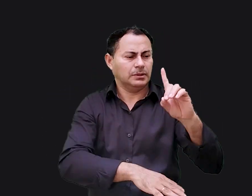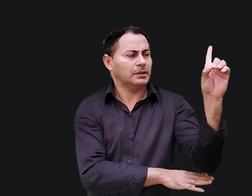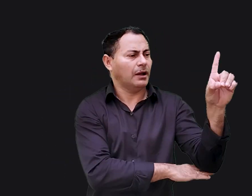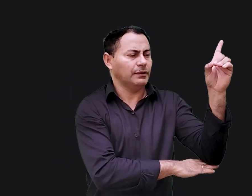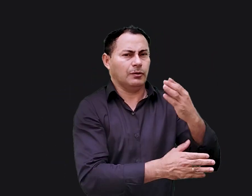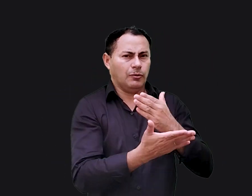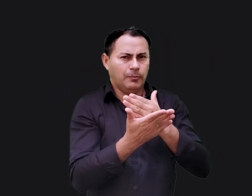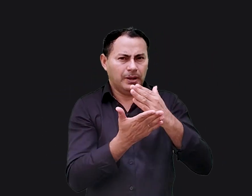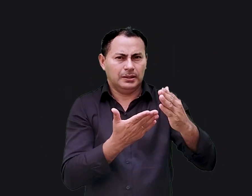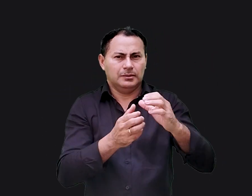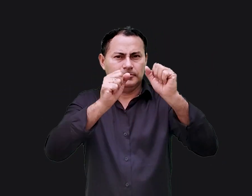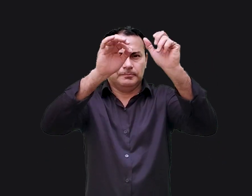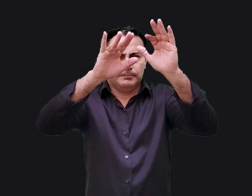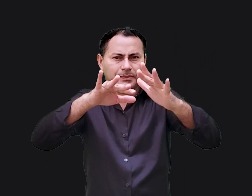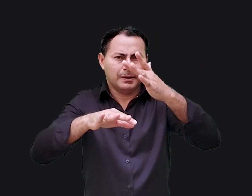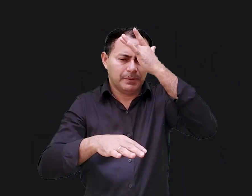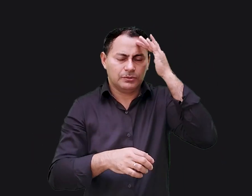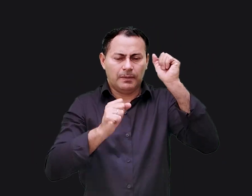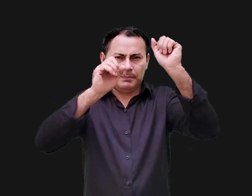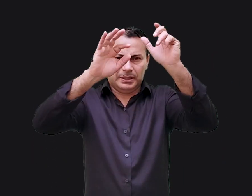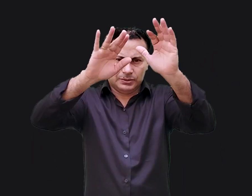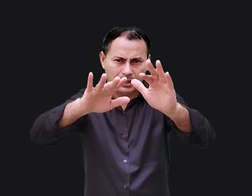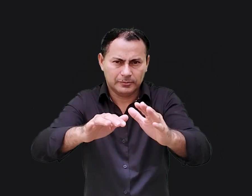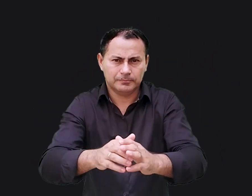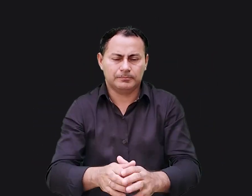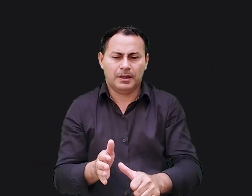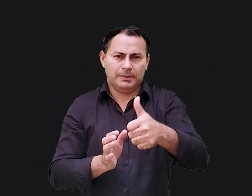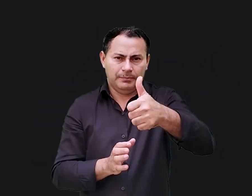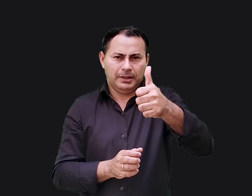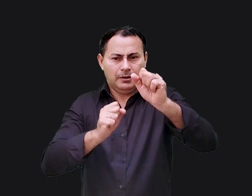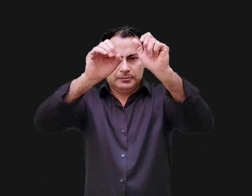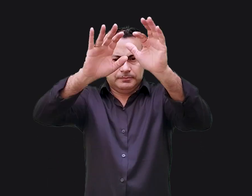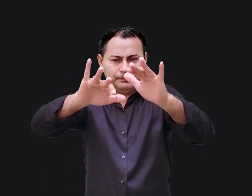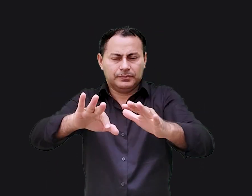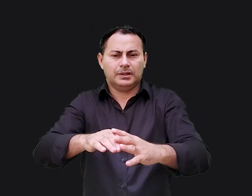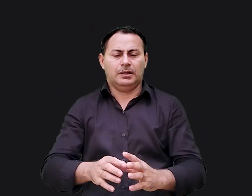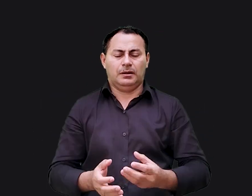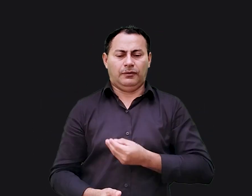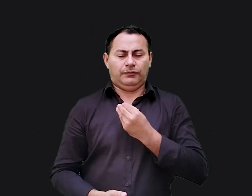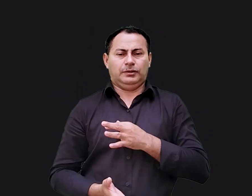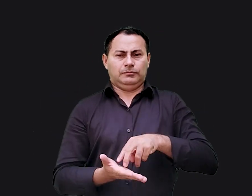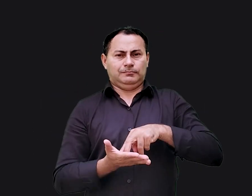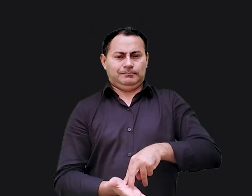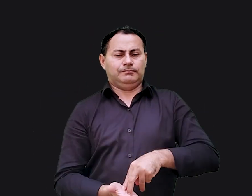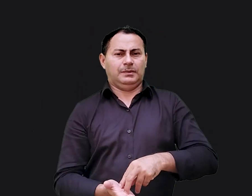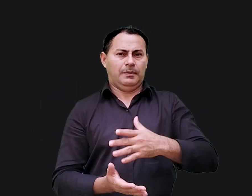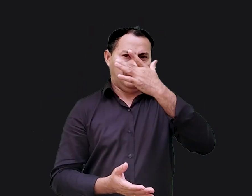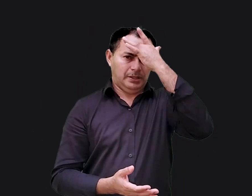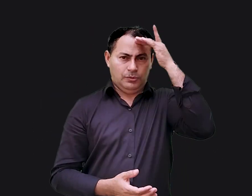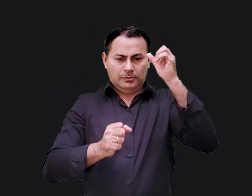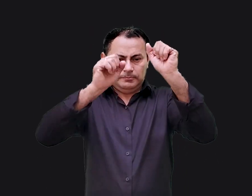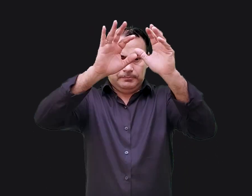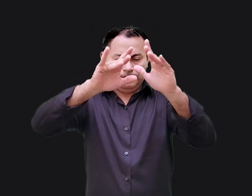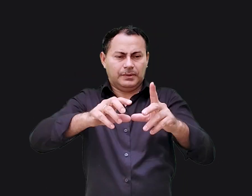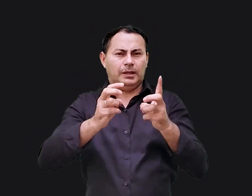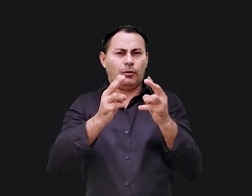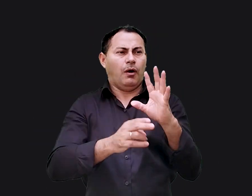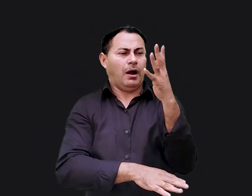abençoado, Davi começa a listar as bênçãos do homem abençoado. A primeira bênção é a estabilidade. O homem abençoado é como a